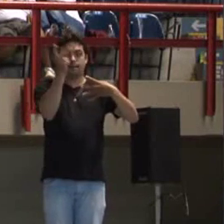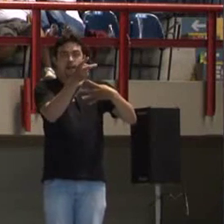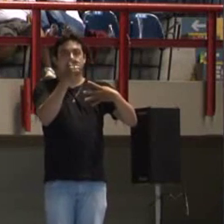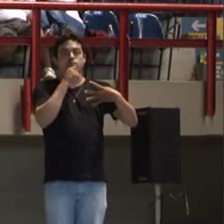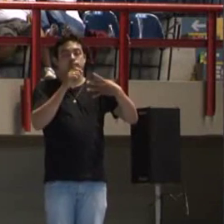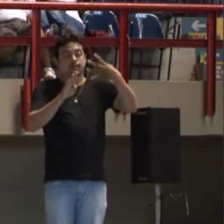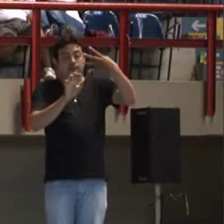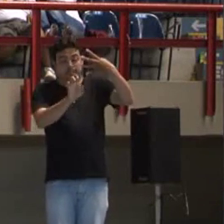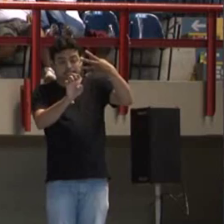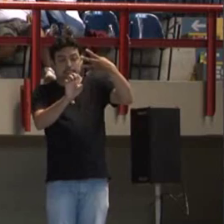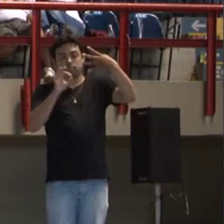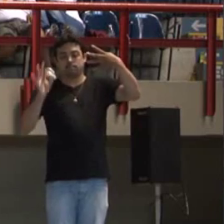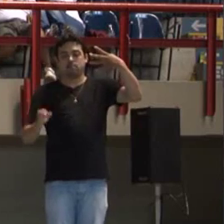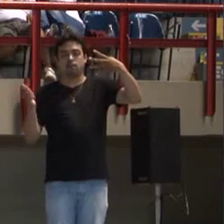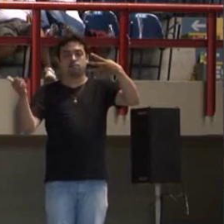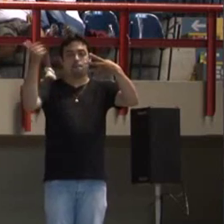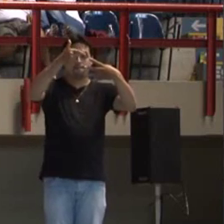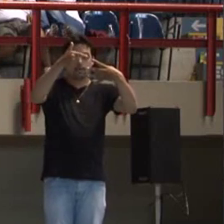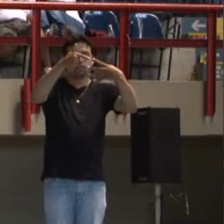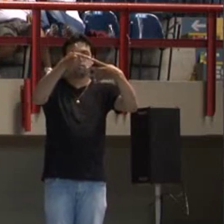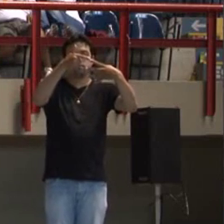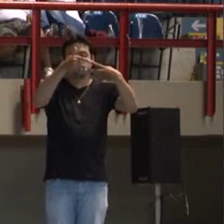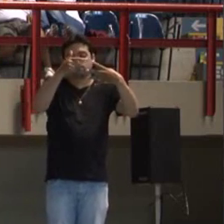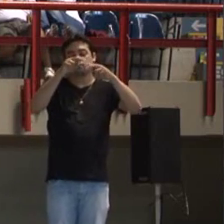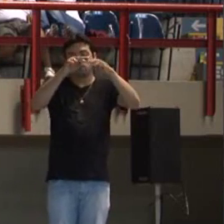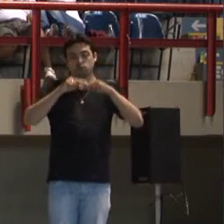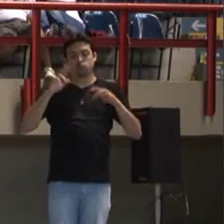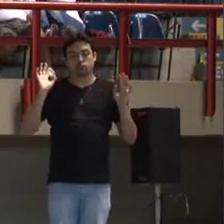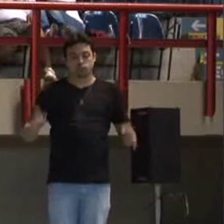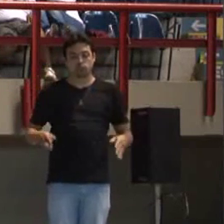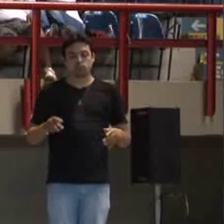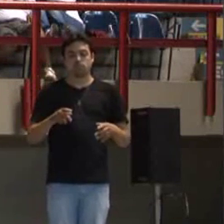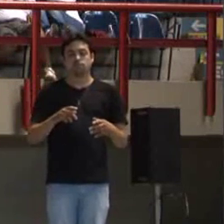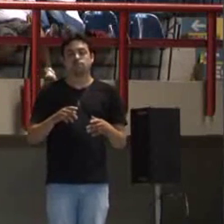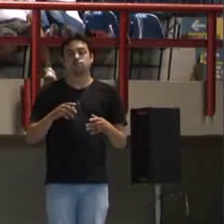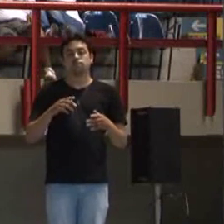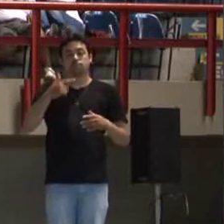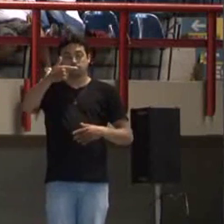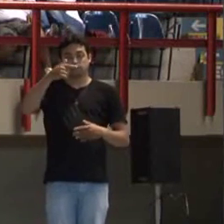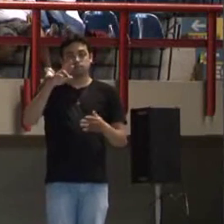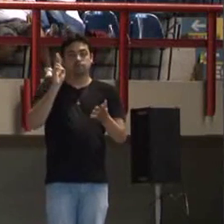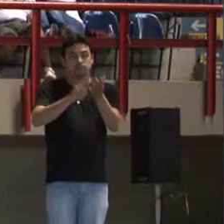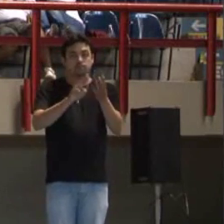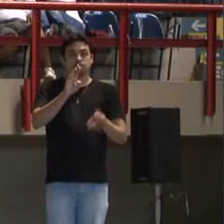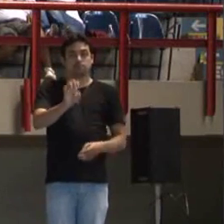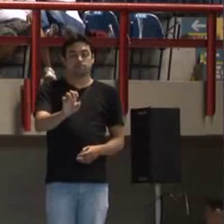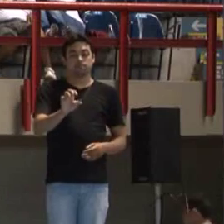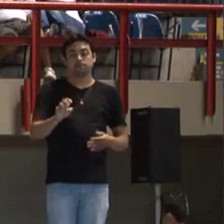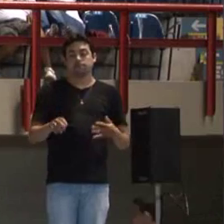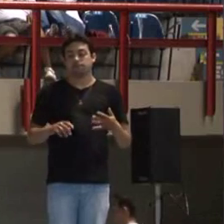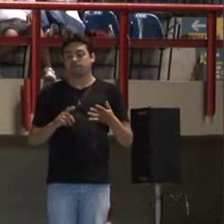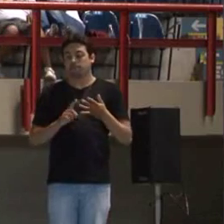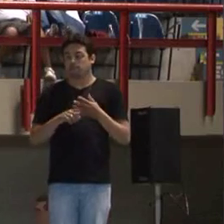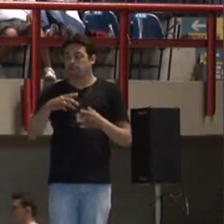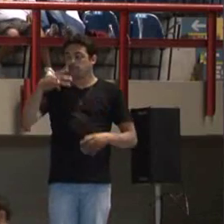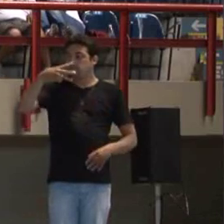está mais correto, tá? Então nosso segundo gabarito é item E.